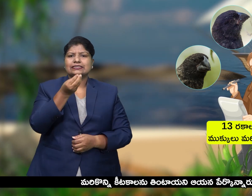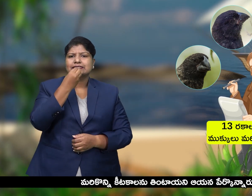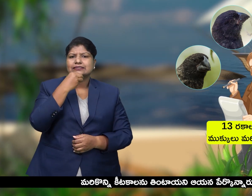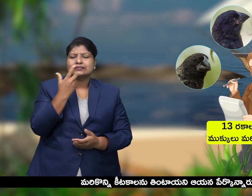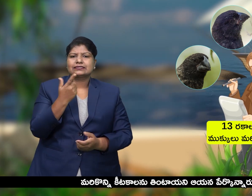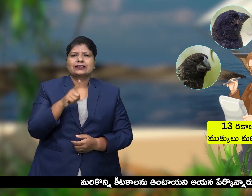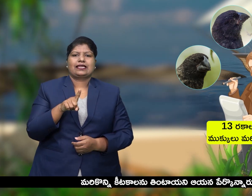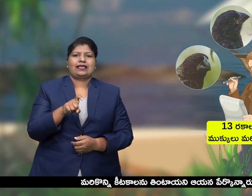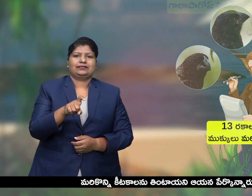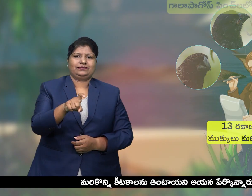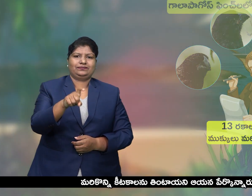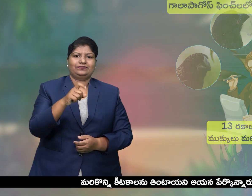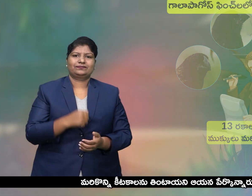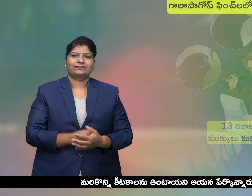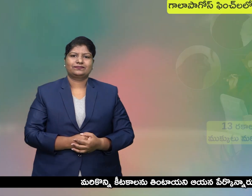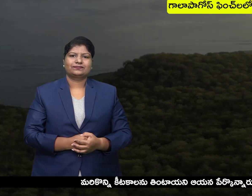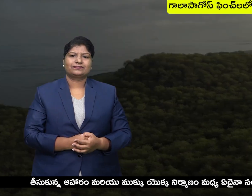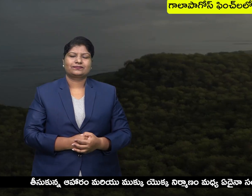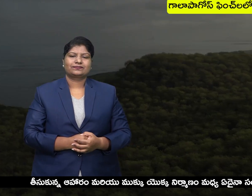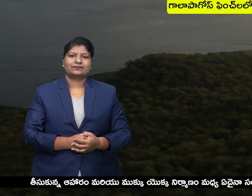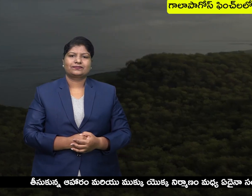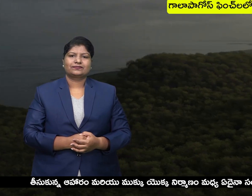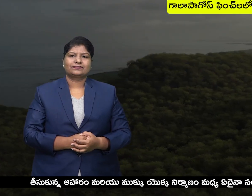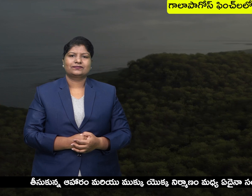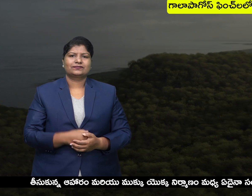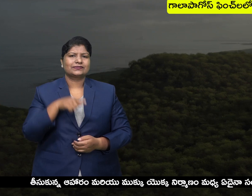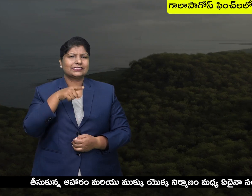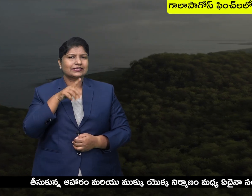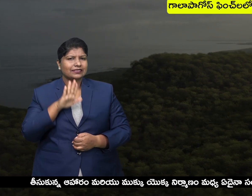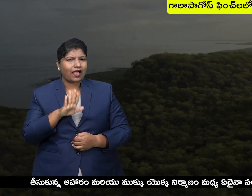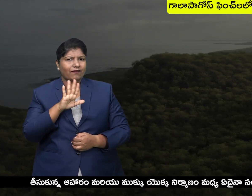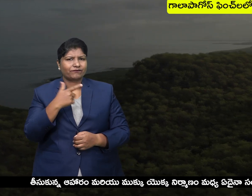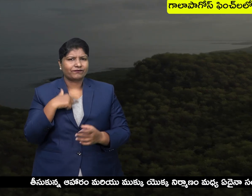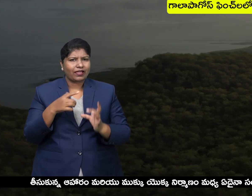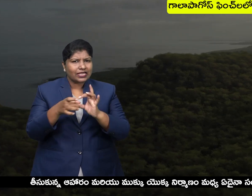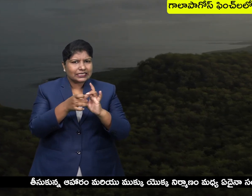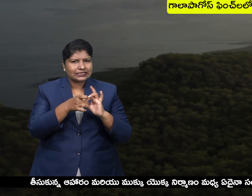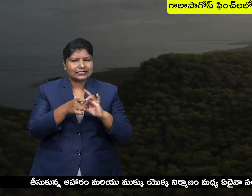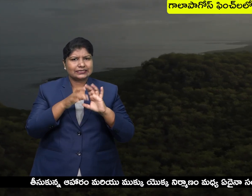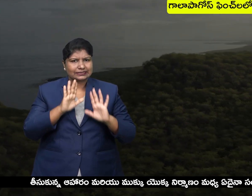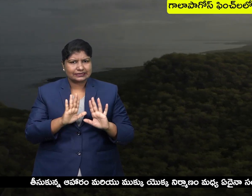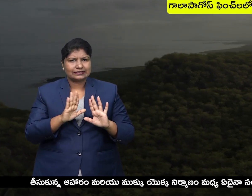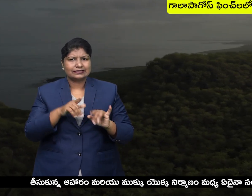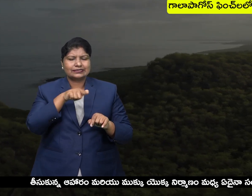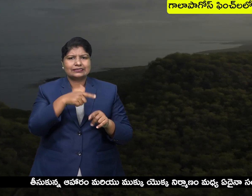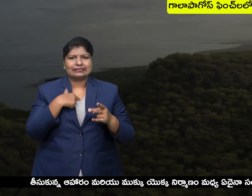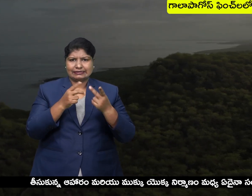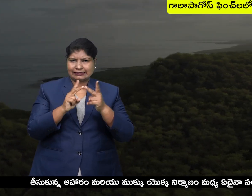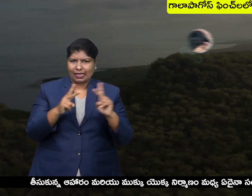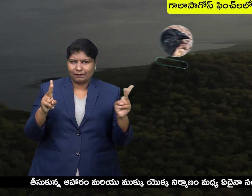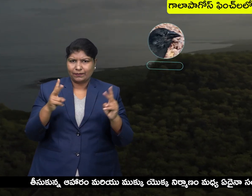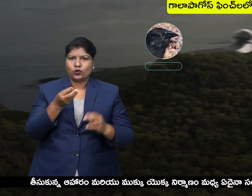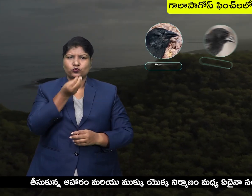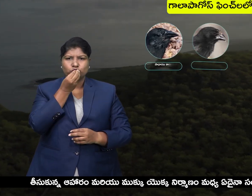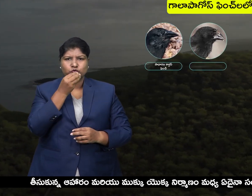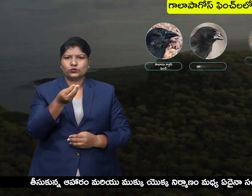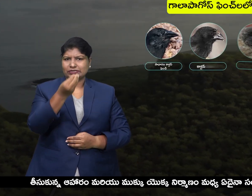తీసుకున్న ఆహారం మరియు ముక్కు యొక్క నిర్మాణం మధ్య ఏదైనా సంబంధం ఉందా?